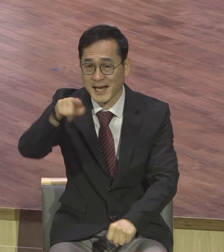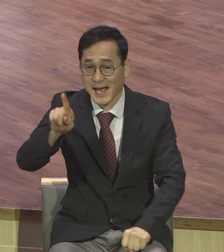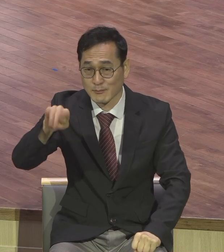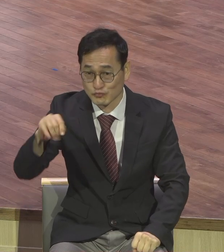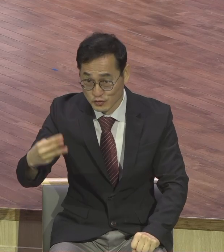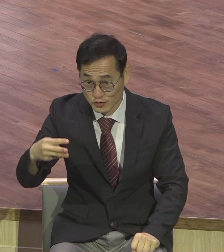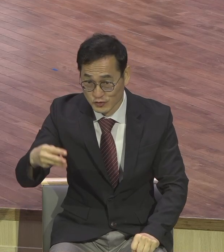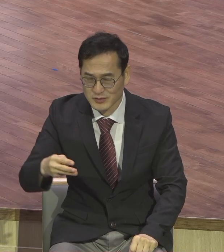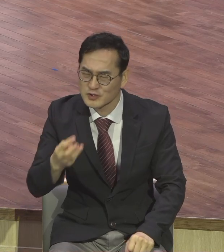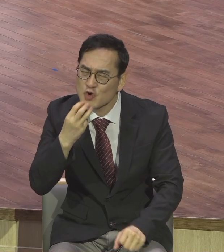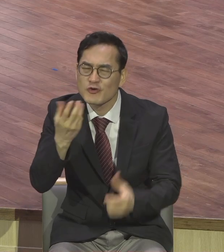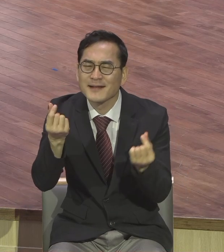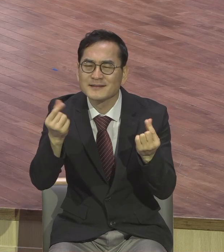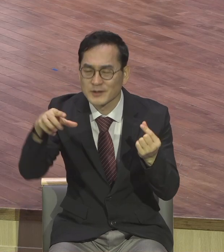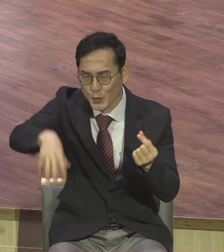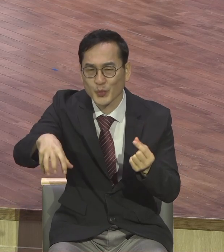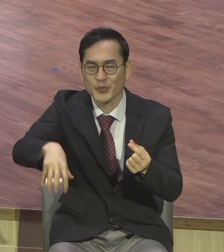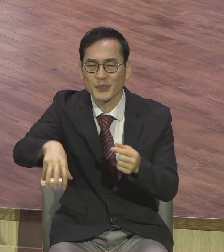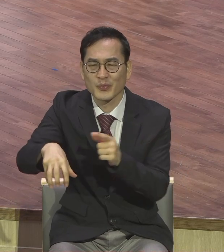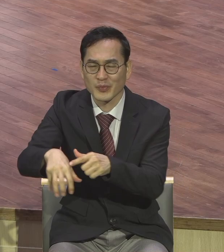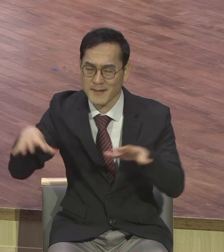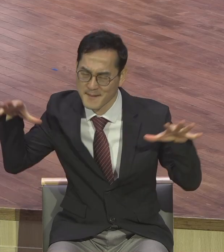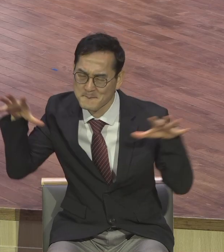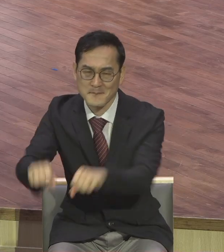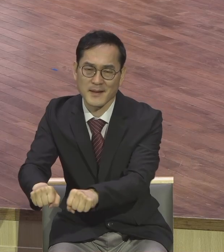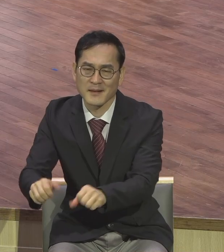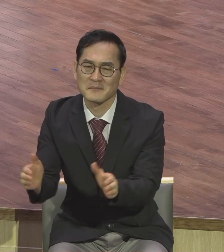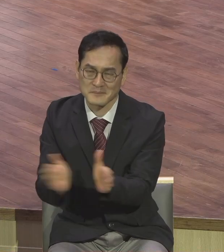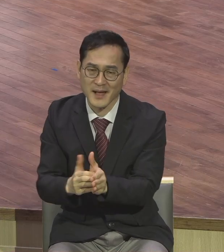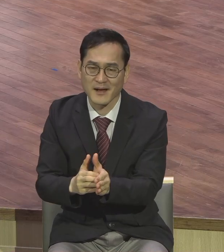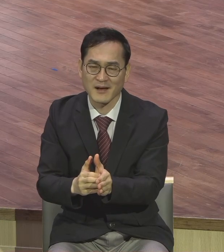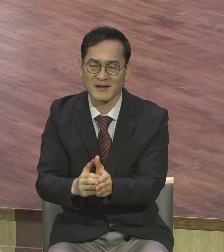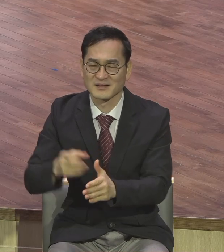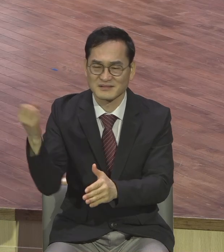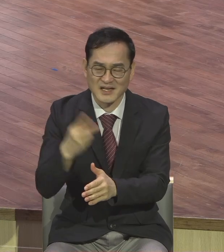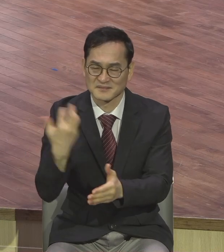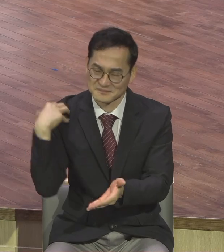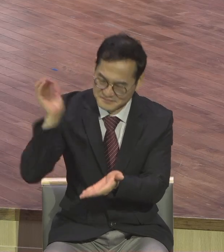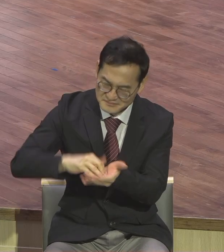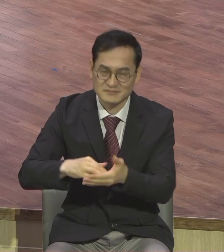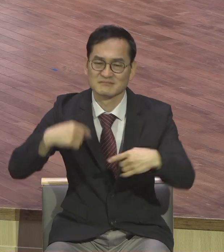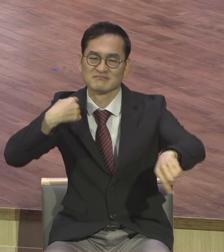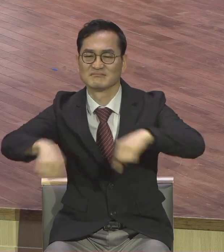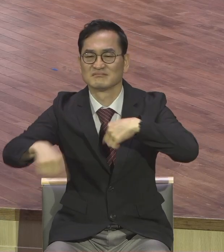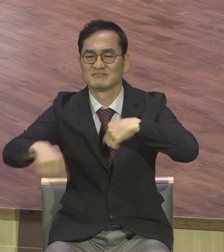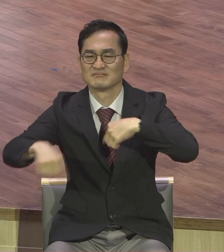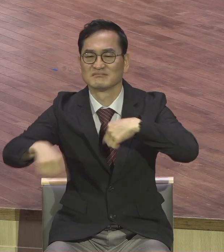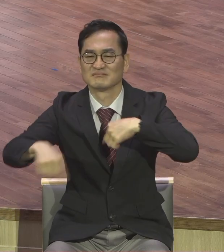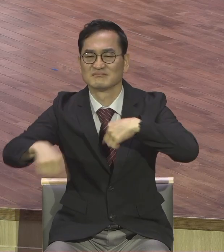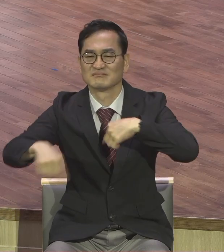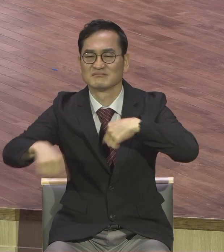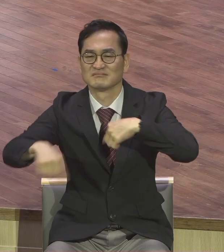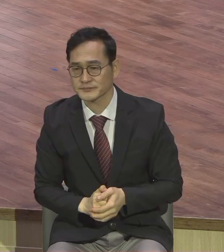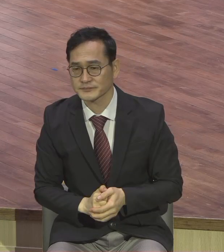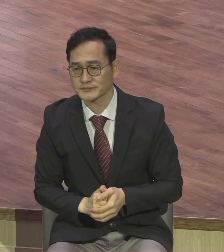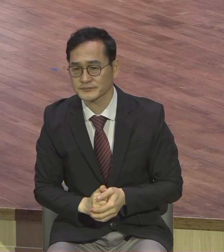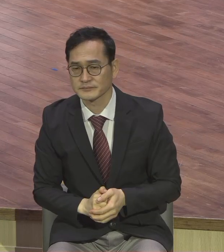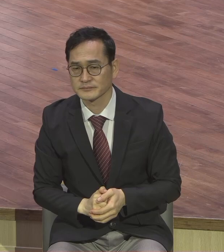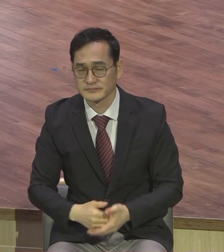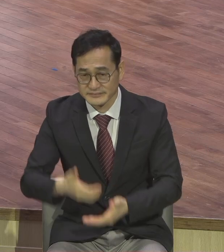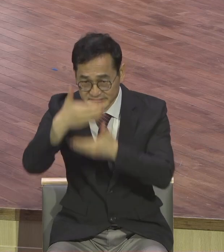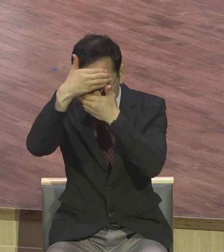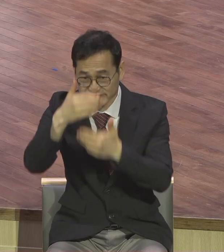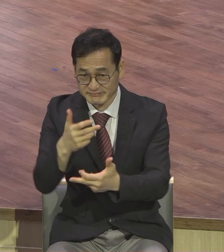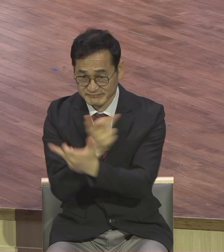탈레반들이 장악을 아프가니스탄을 하게 되었습니다. 지금 탈레반의 손아귀에 들어간